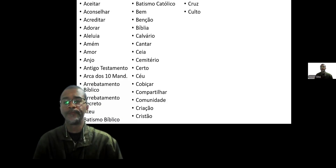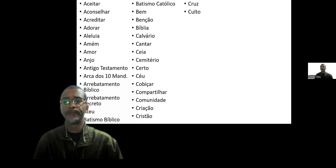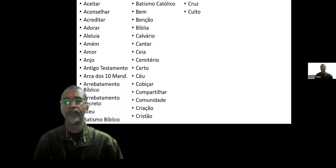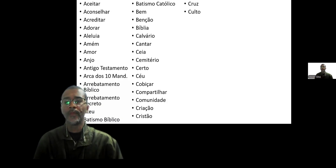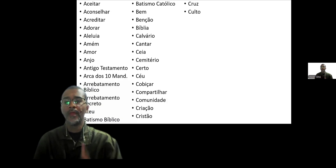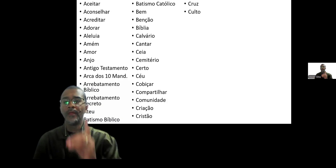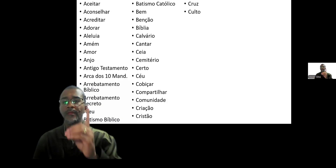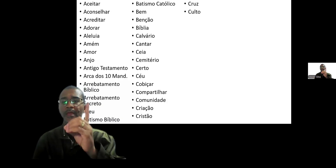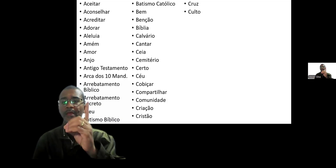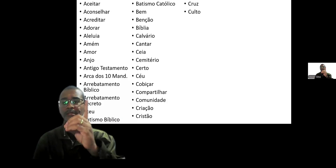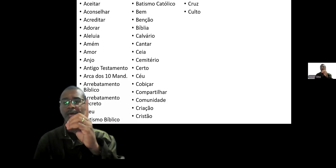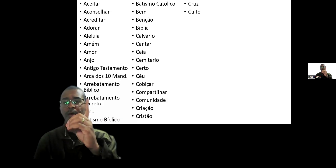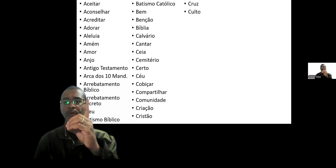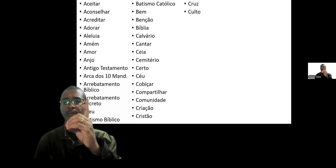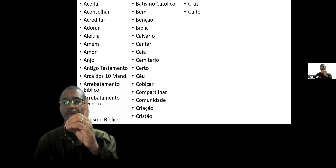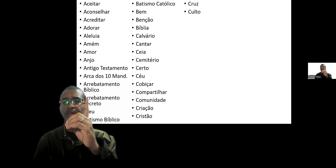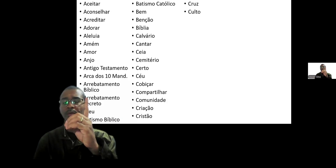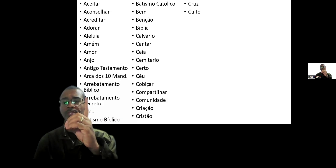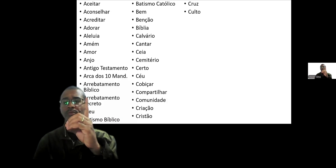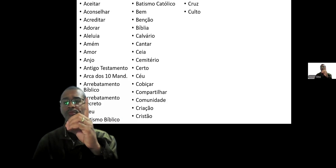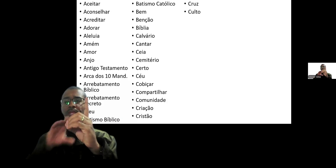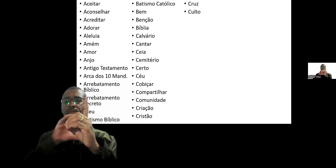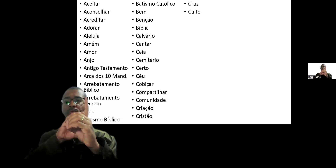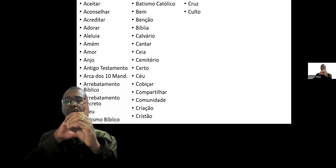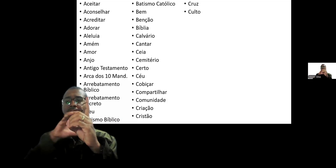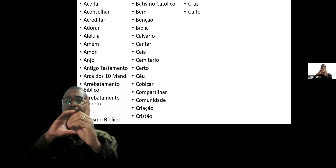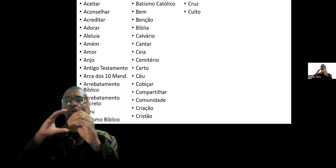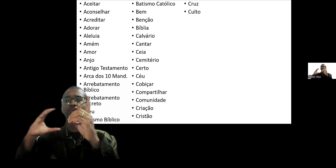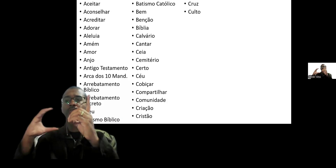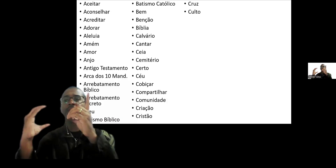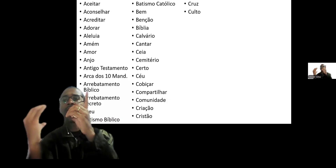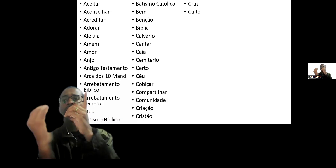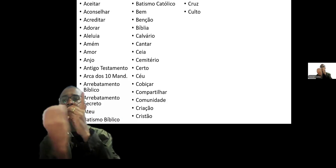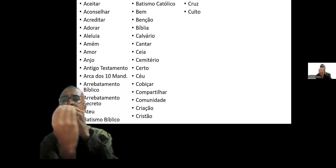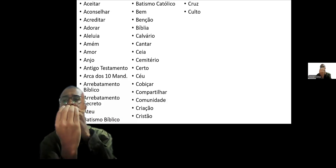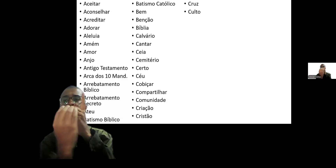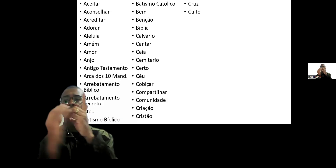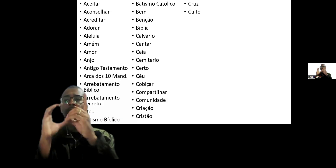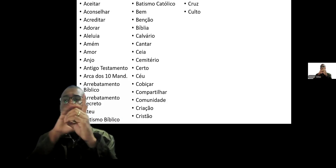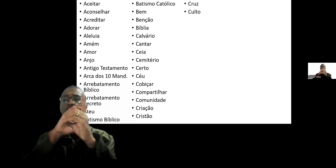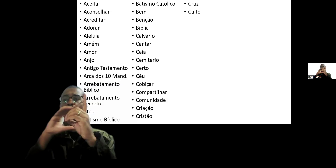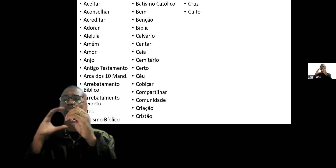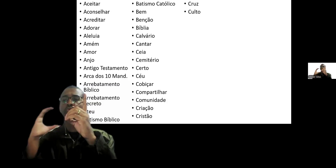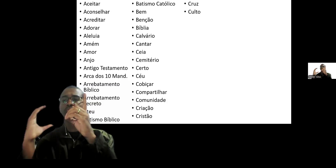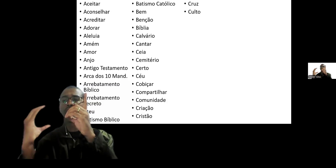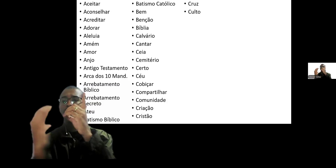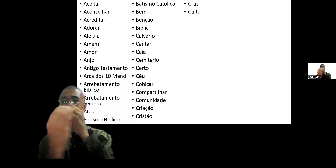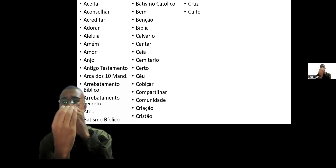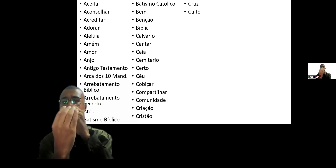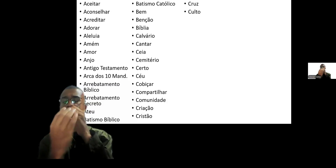Culto. Tem esse sinal que Deus está no centro e a comunidade ao redor.